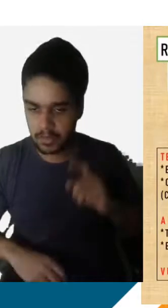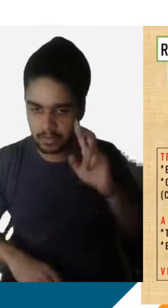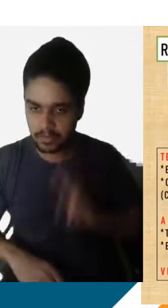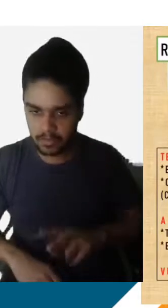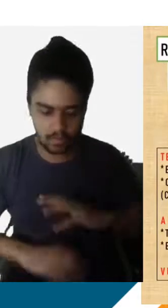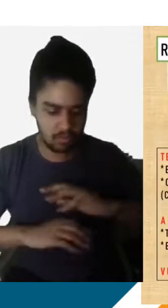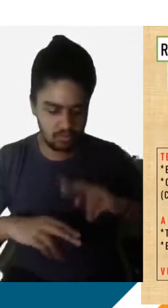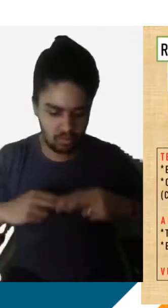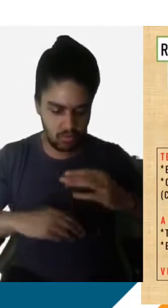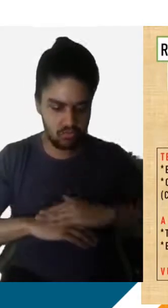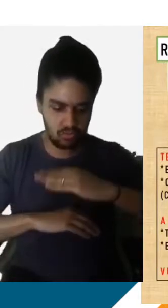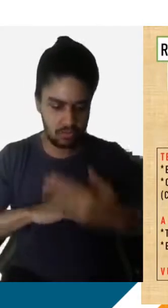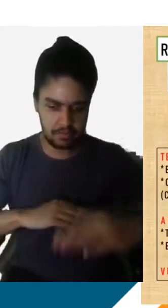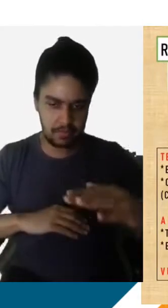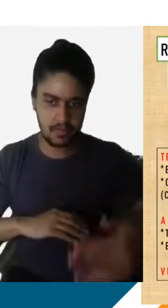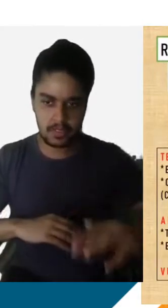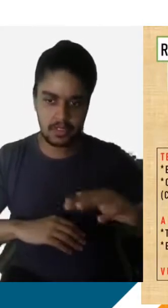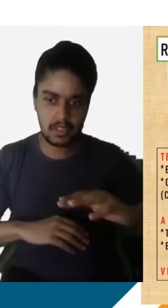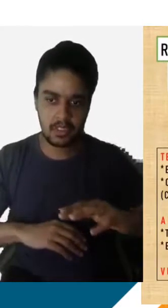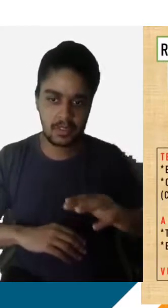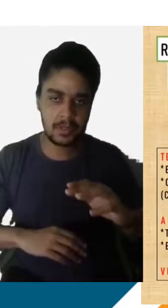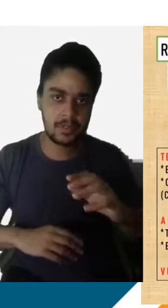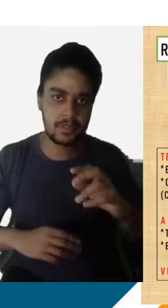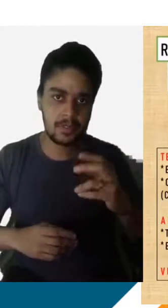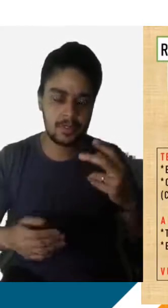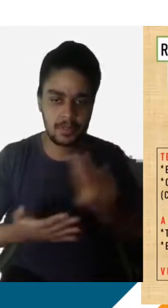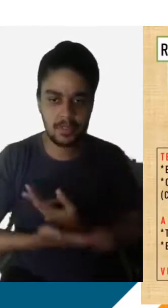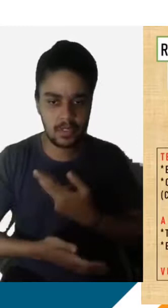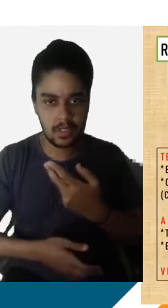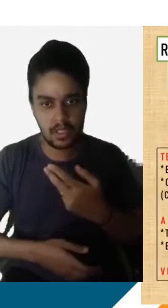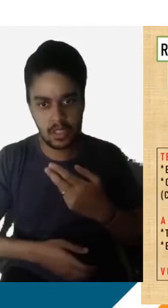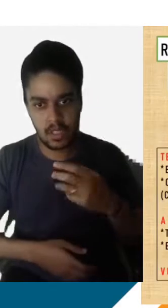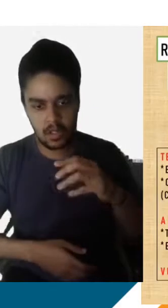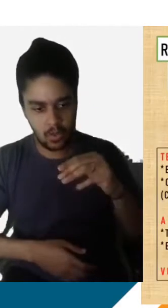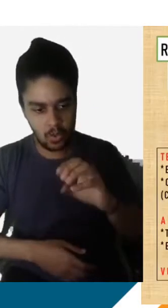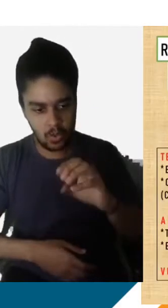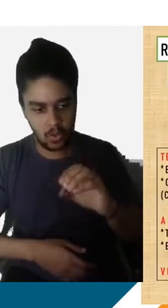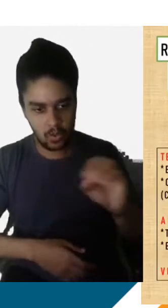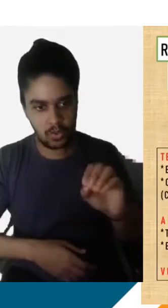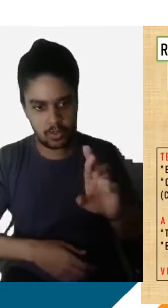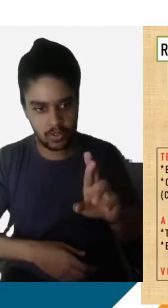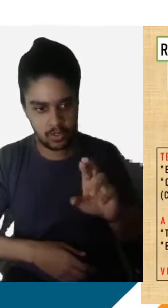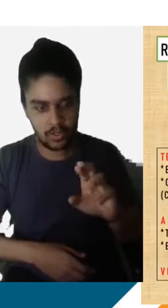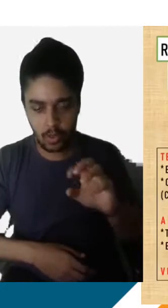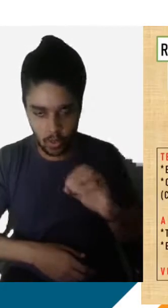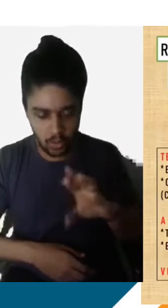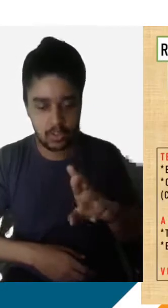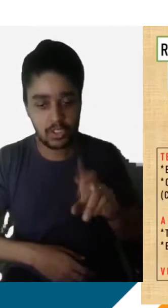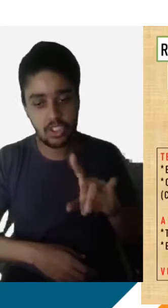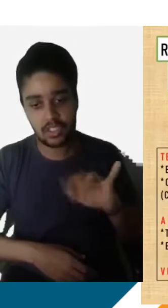do rebaixamento do mar, o recuamento do mar, a Cordilheira Mesoatlântica, tá